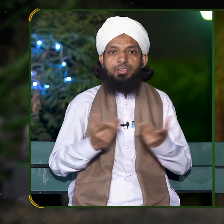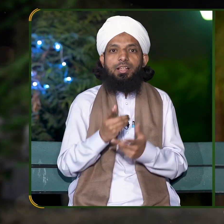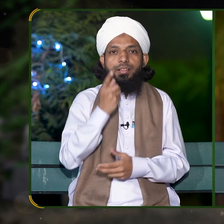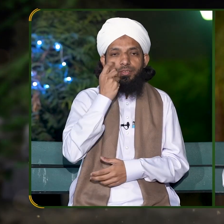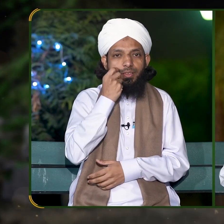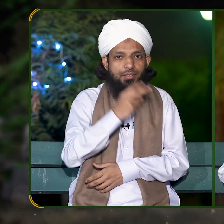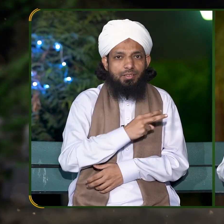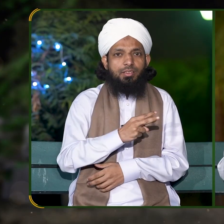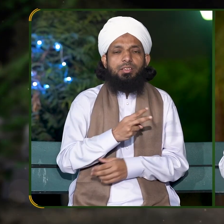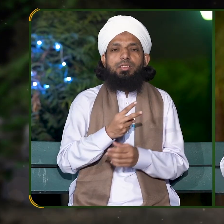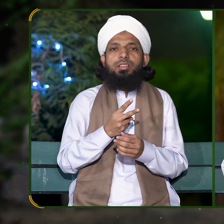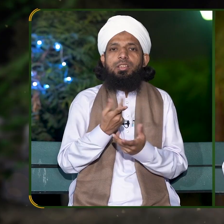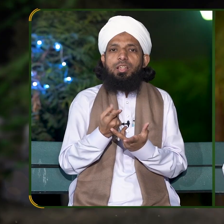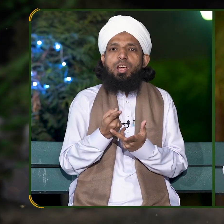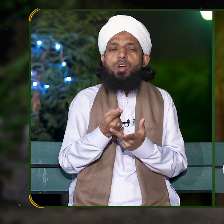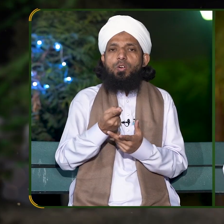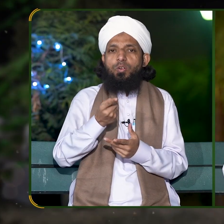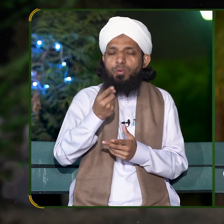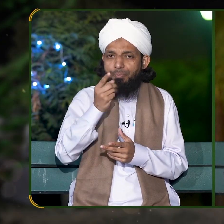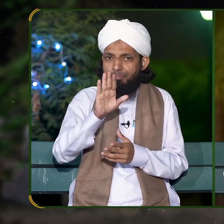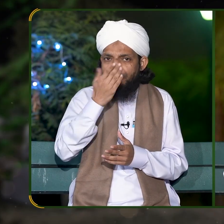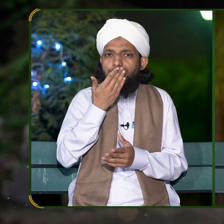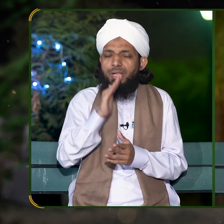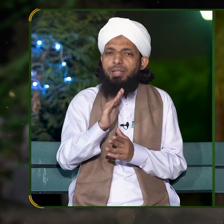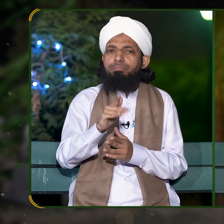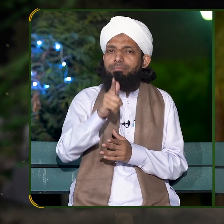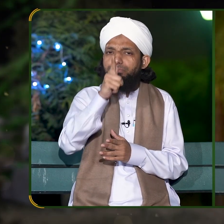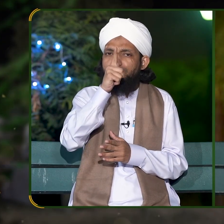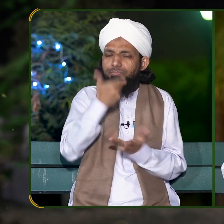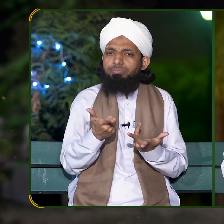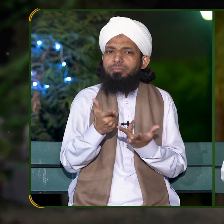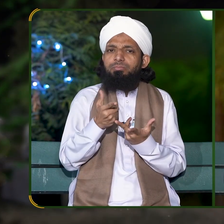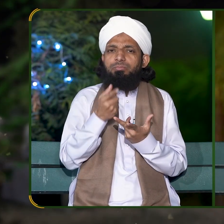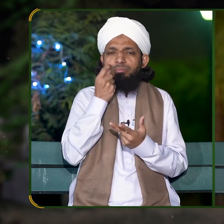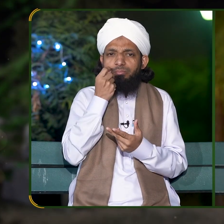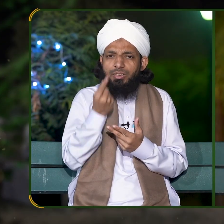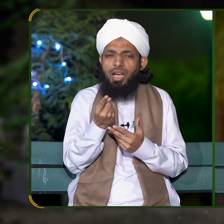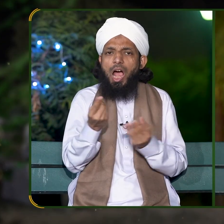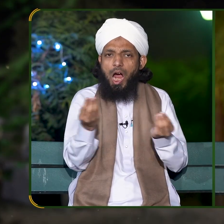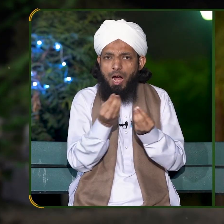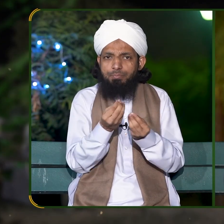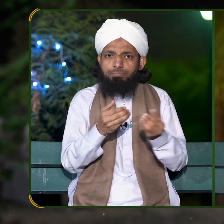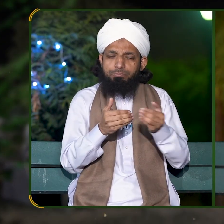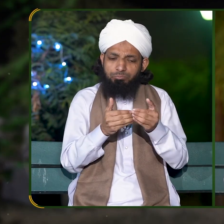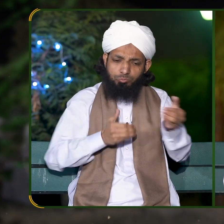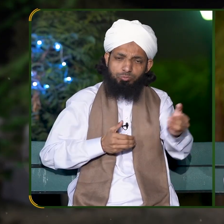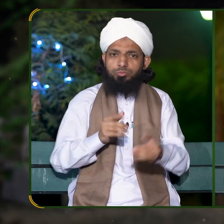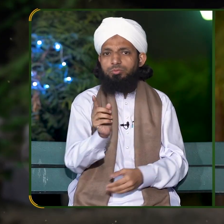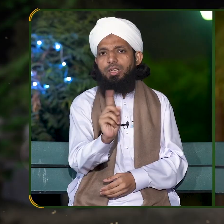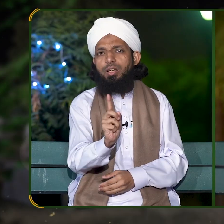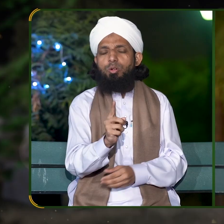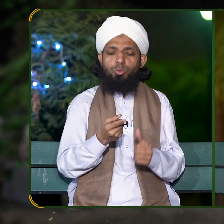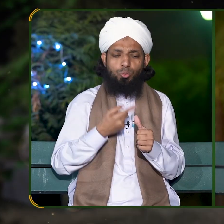انسان صاحب فضیلت ہو کر بھی عام لوگوں سے دور نہ ہو اور نہ ان کو خود سے دور